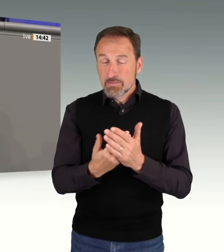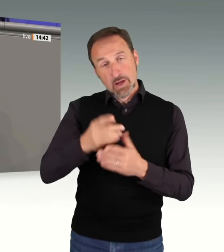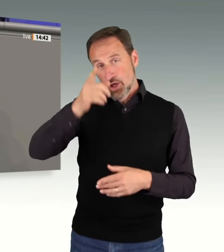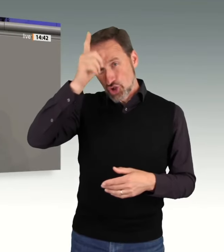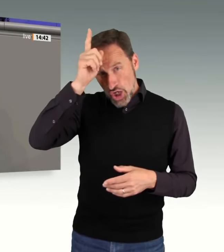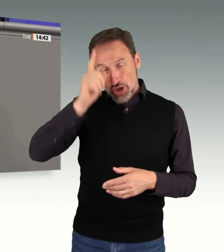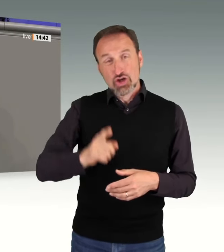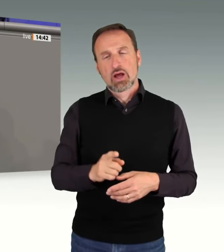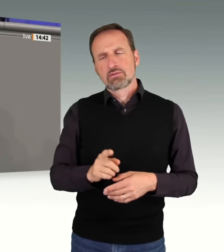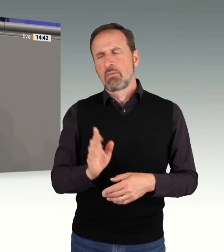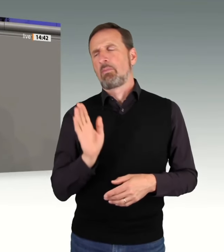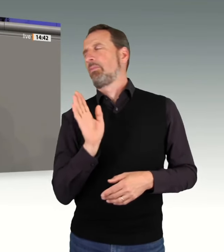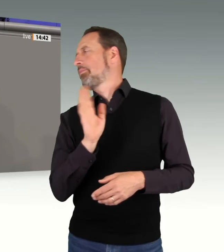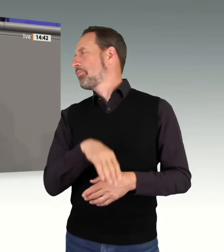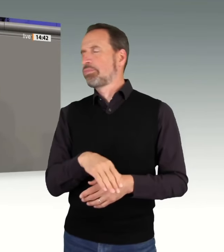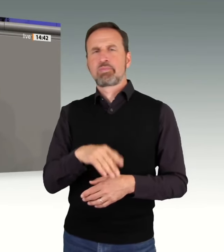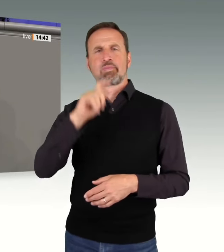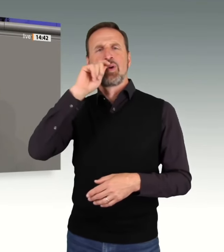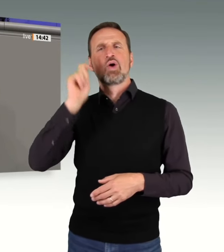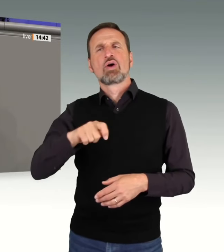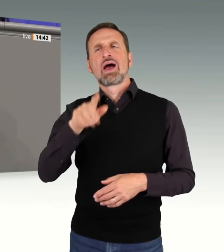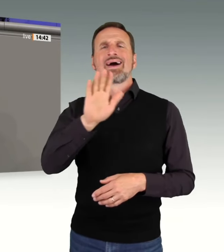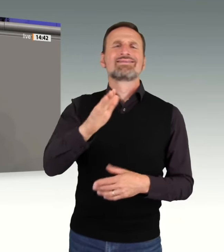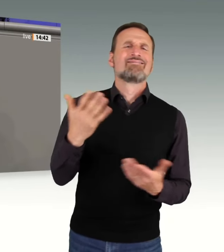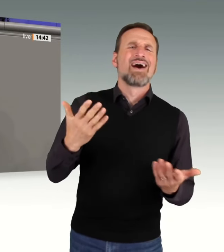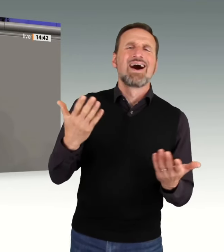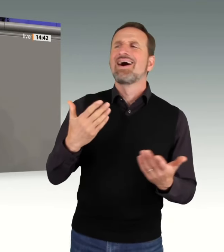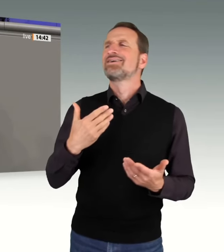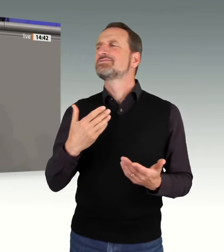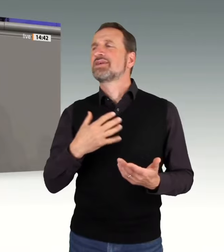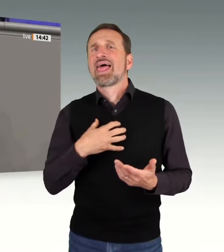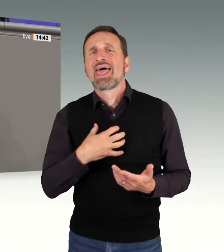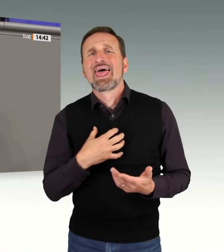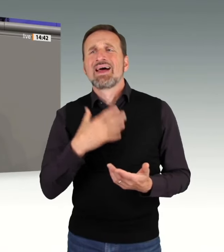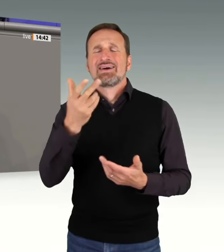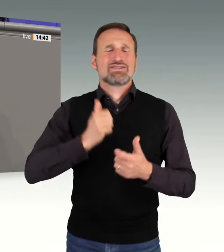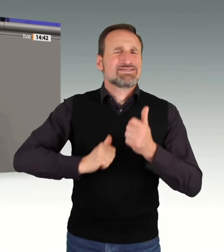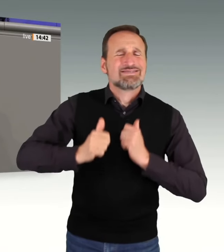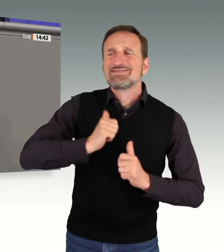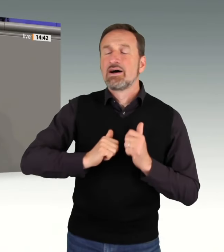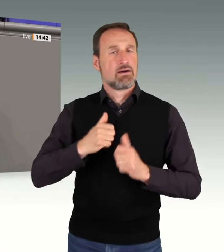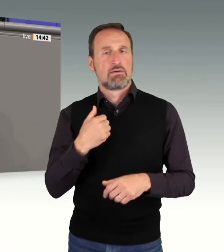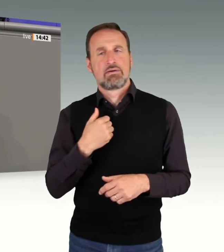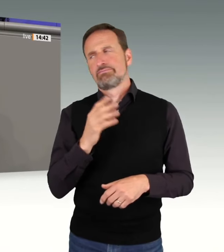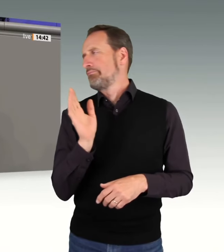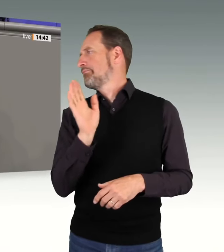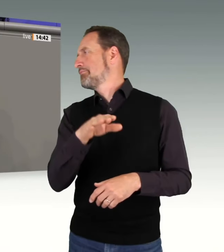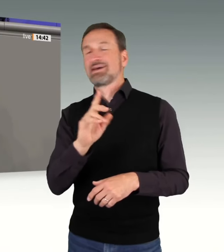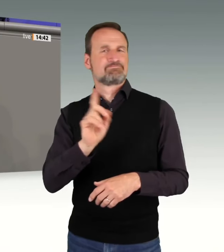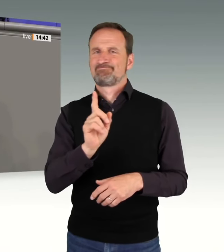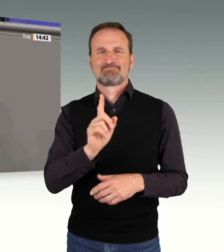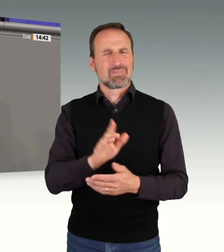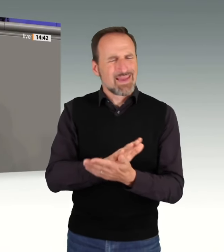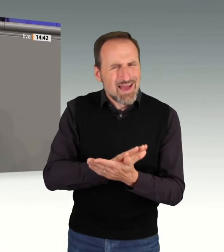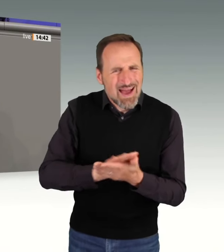die Schmerzen und die Leiden der Ukrainer sind. Einfache Menschen, verschiedene deutsche Städte,